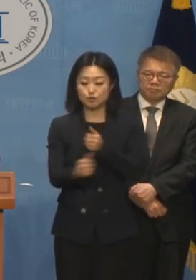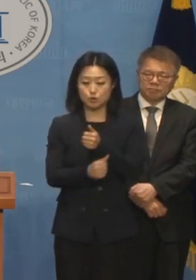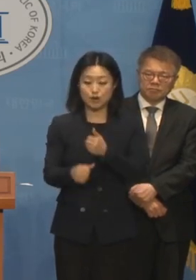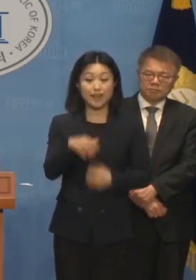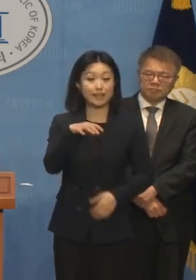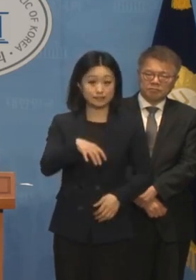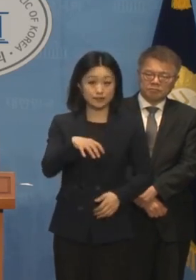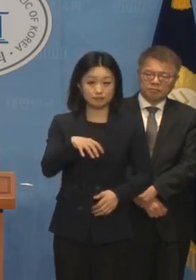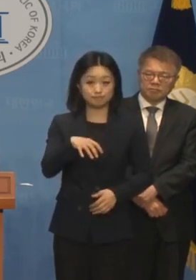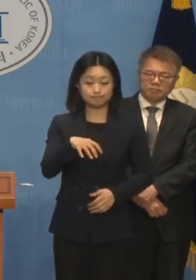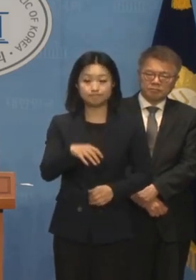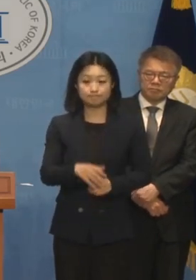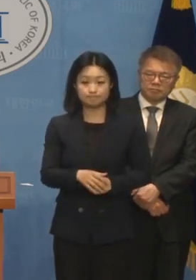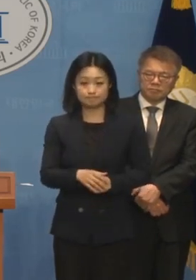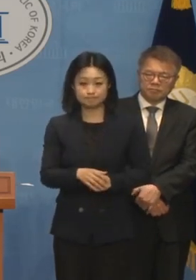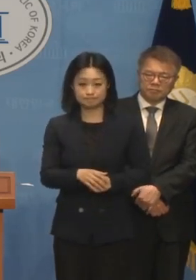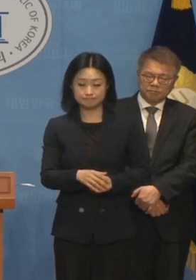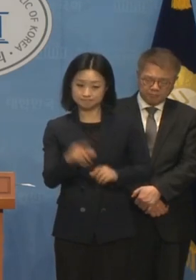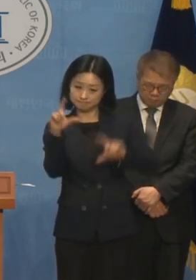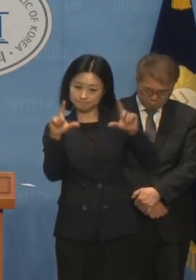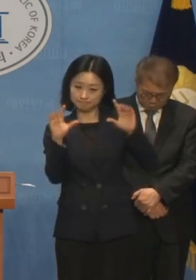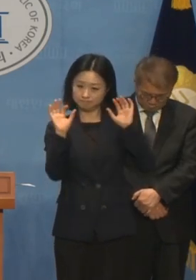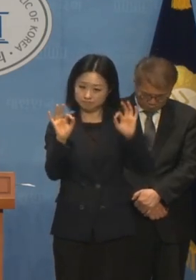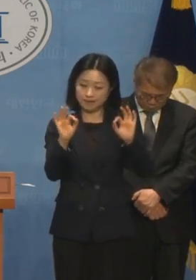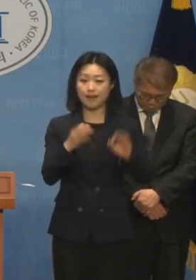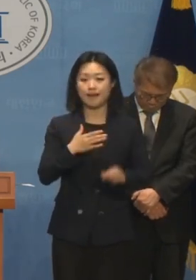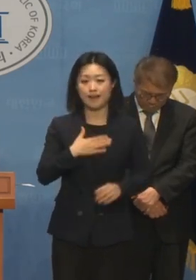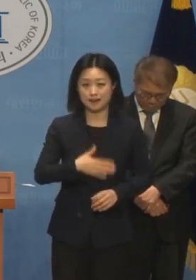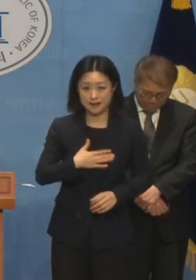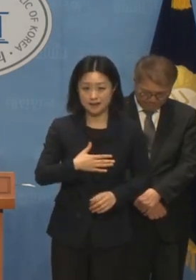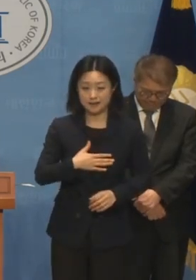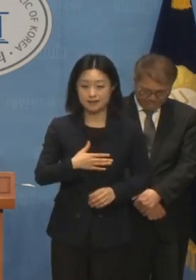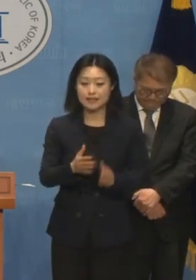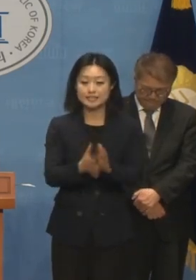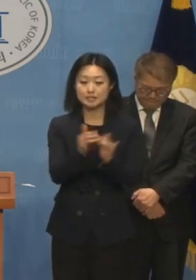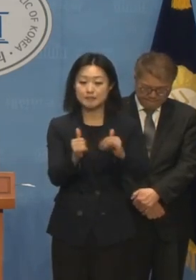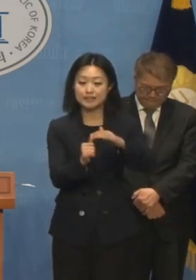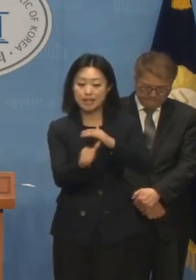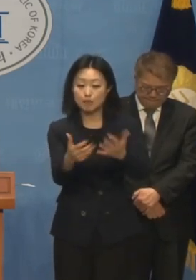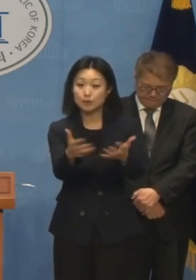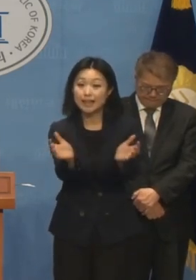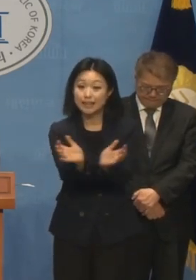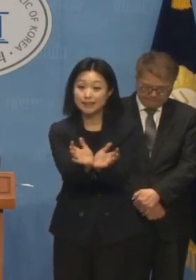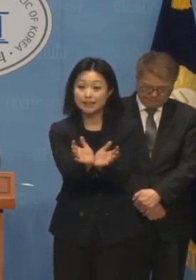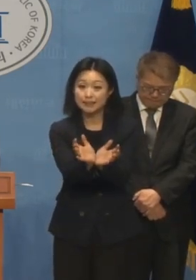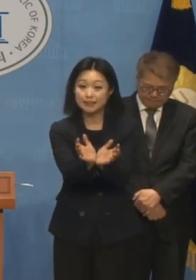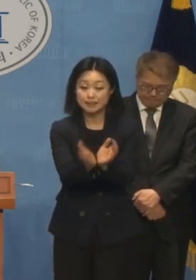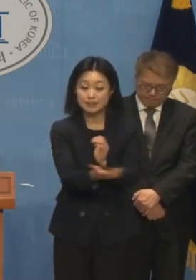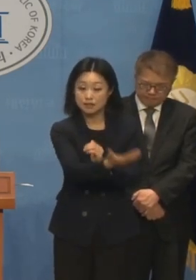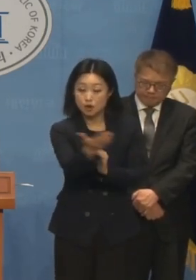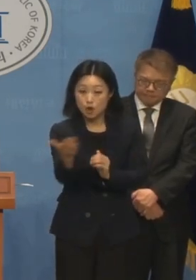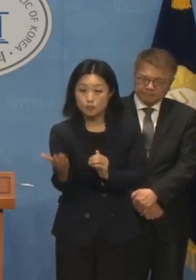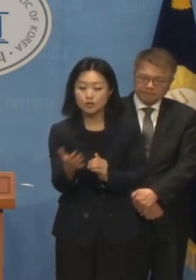본위원회는 이러한 환경을 염두에 두고 시민대표단이